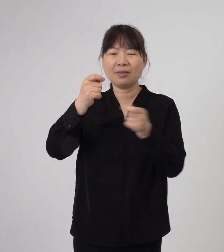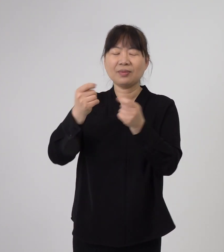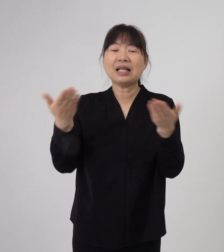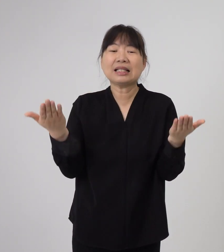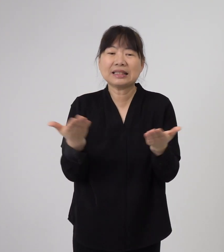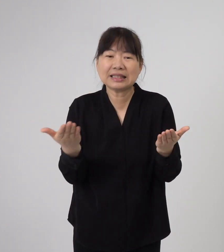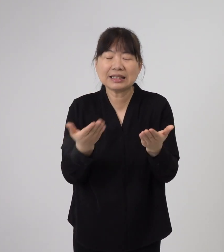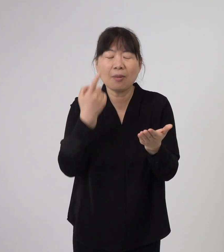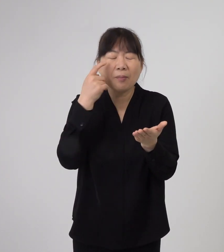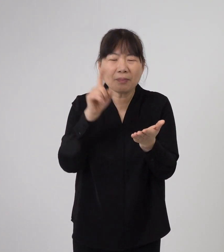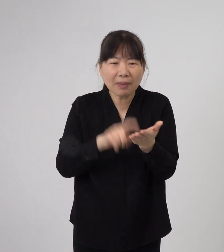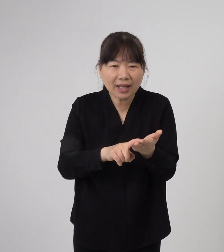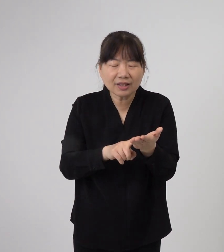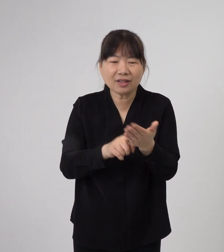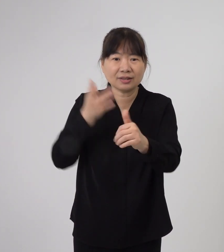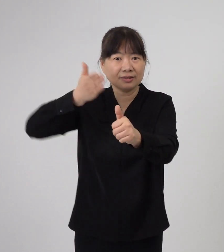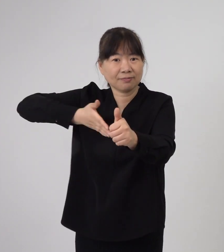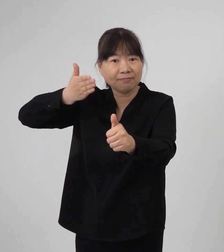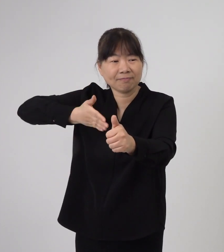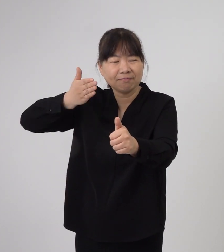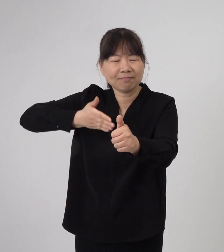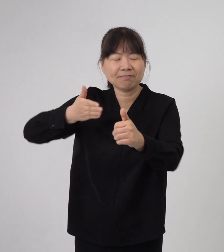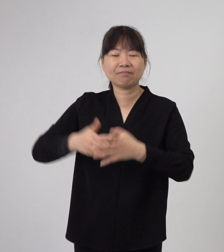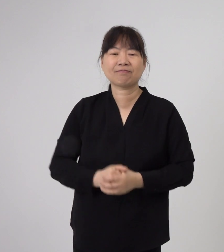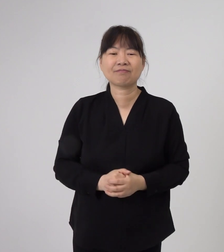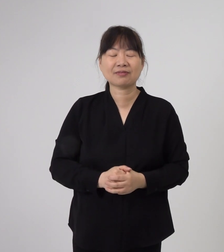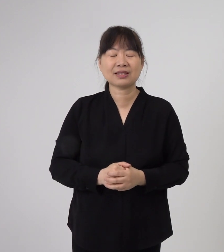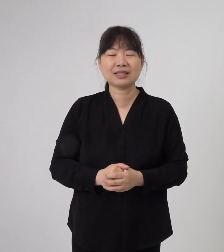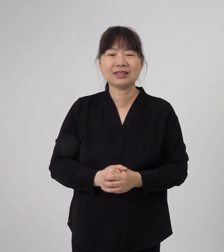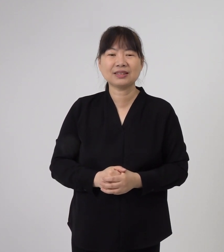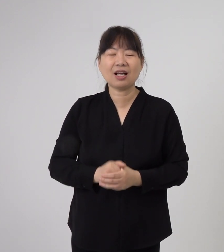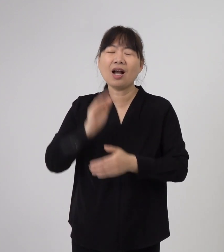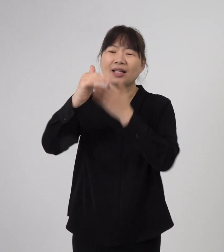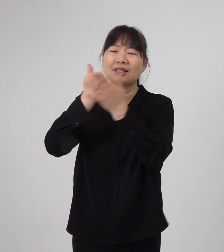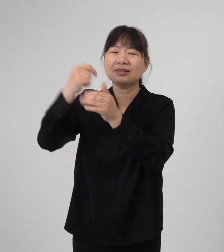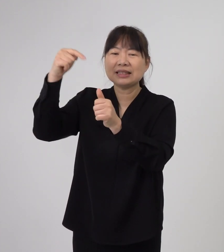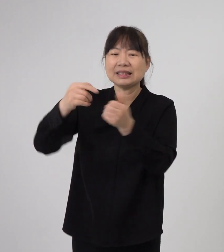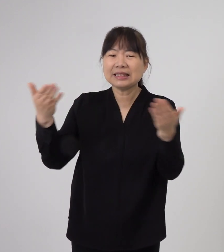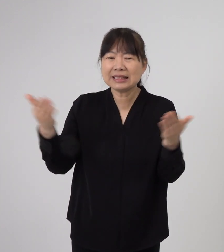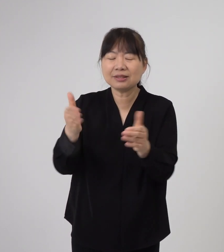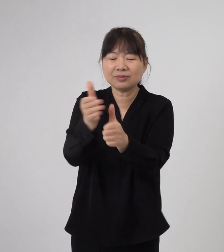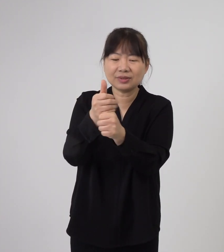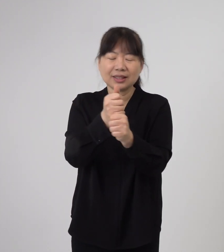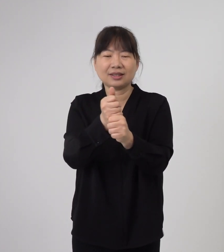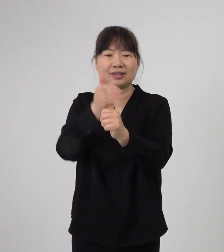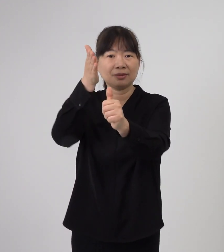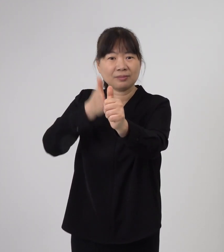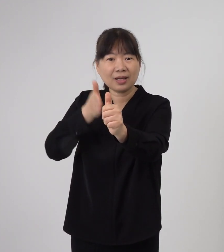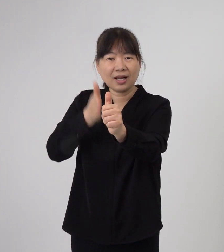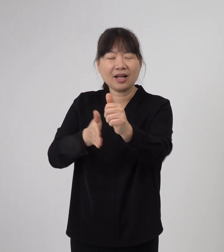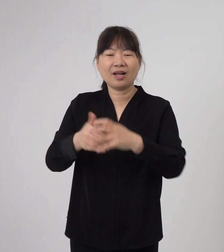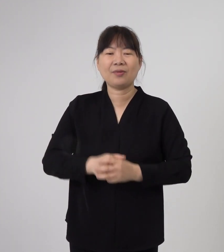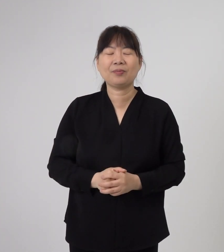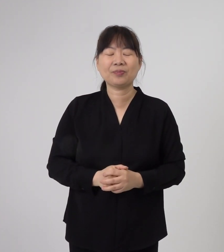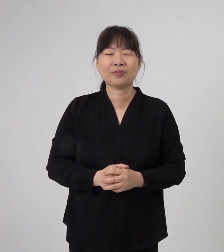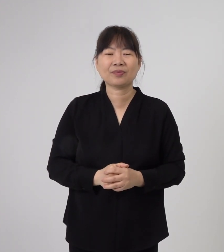일이 발견되기를 바랍니다. 그 일을 붙잡는 은혜가 있기를 바랍니다. 특별히